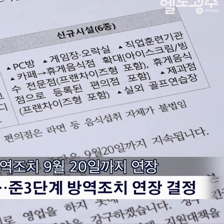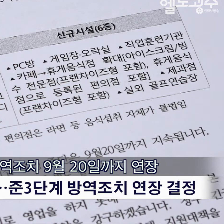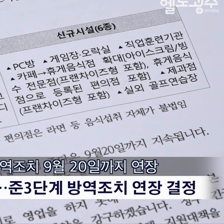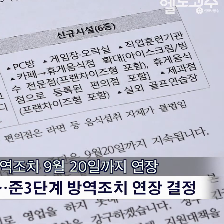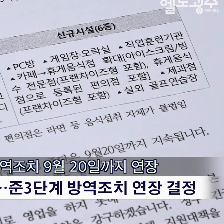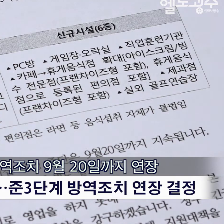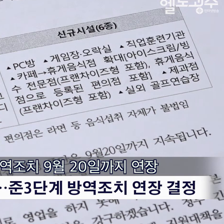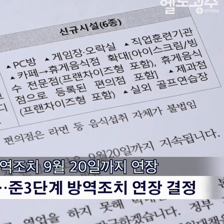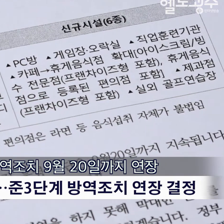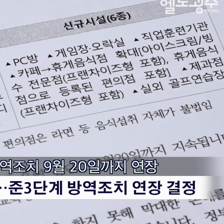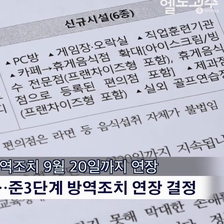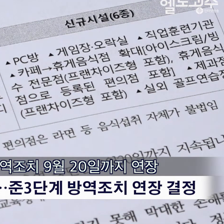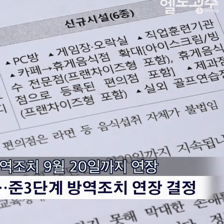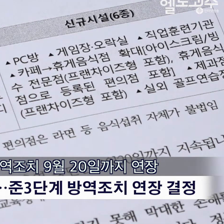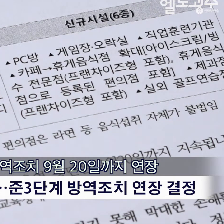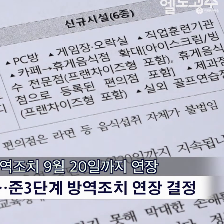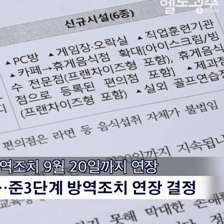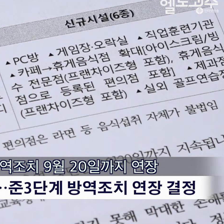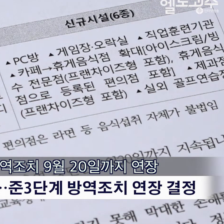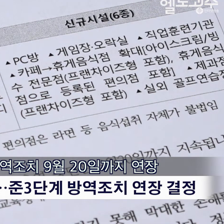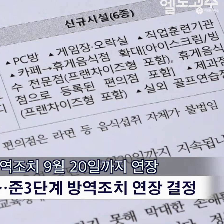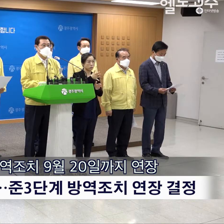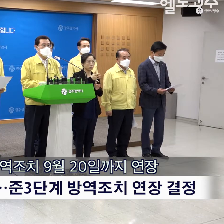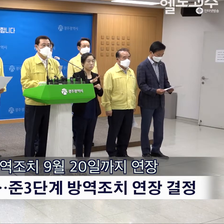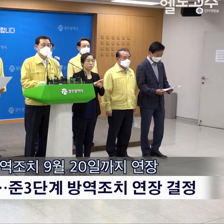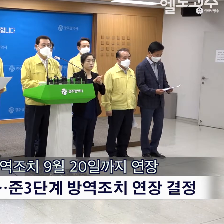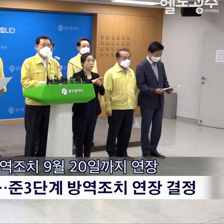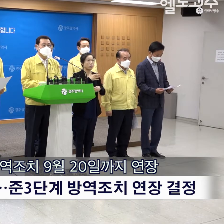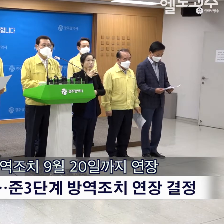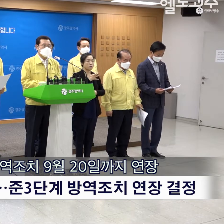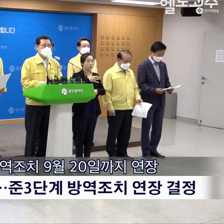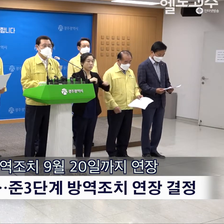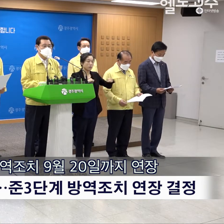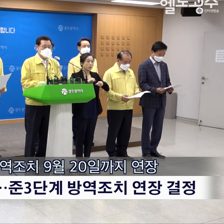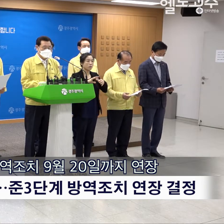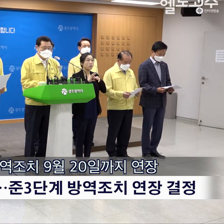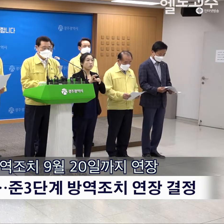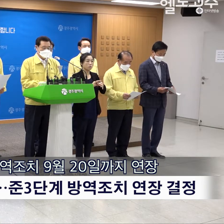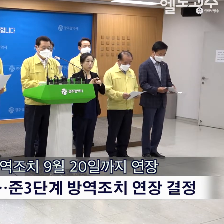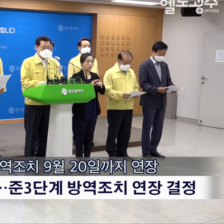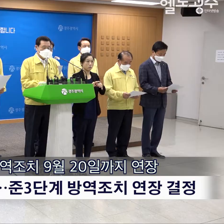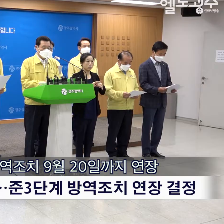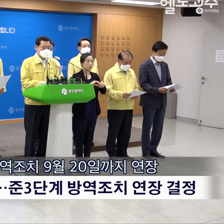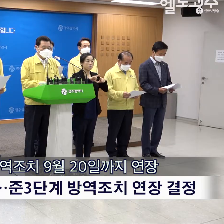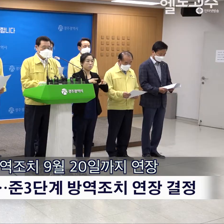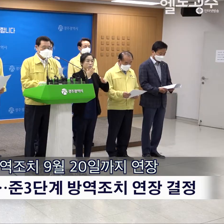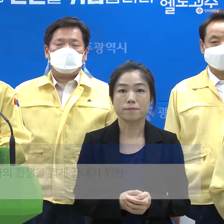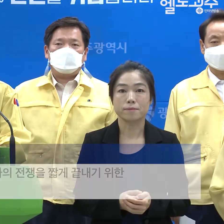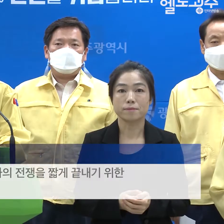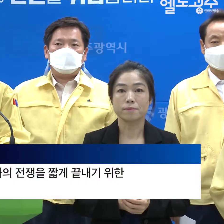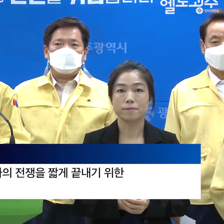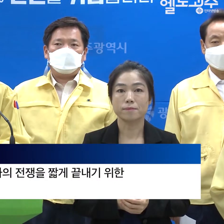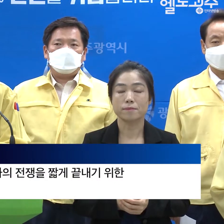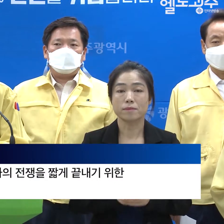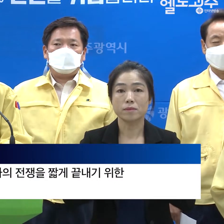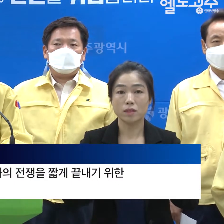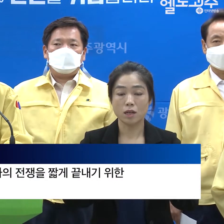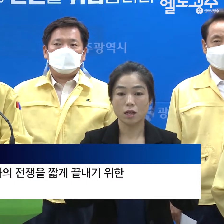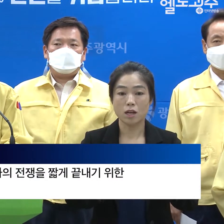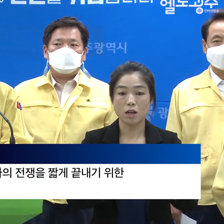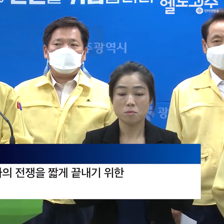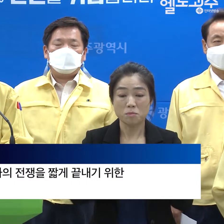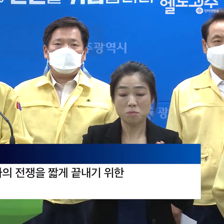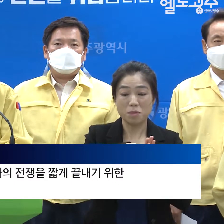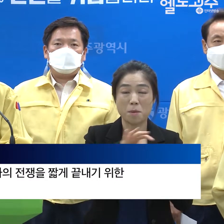줄어들지 않고 있다고 판단해 현행 방역 때 응 단계를 10일간 더 연장하기로 결정했습니다 이번 준